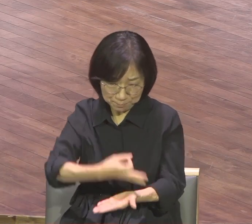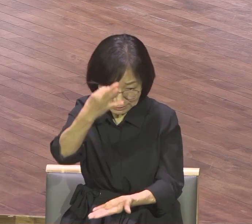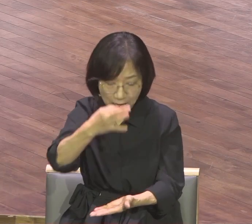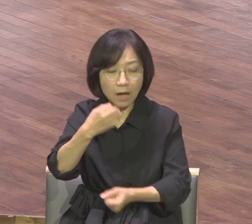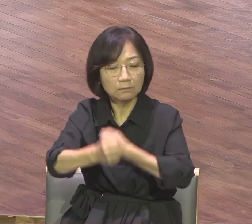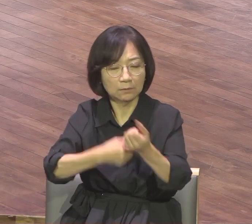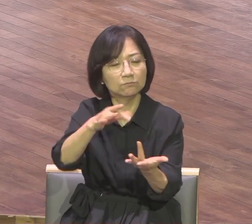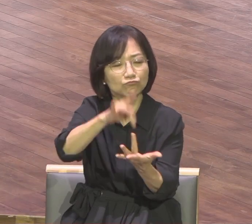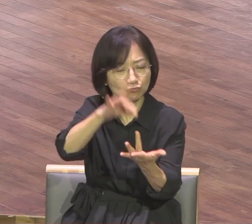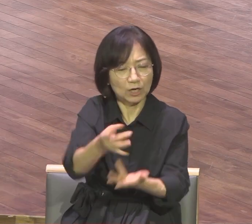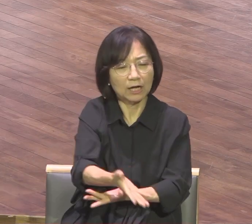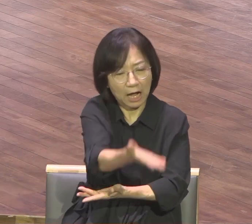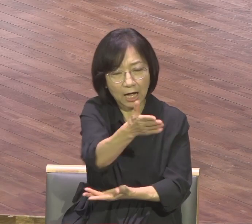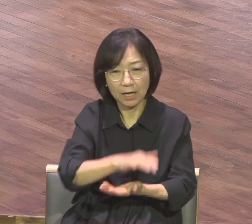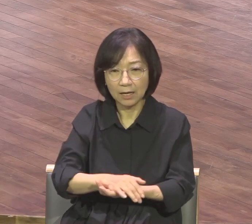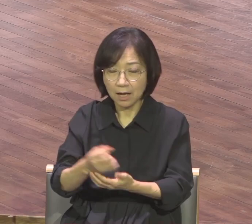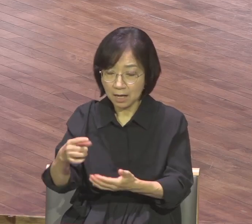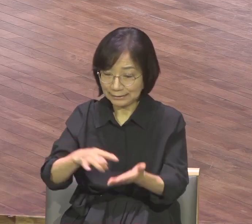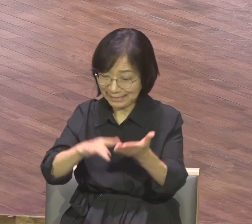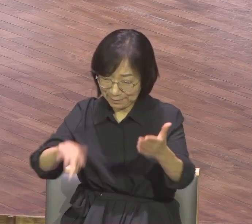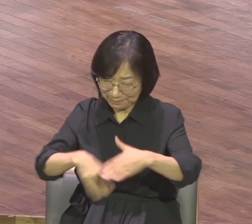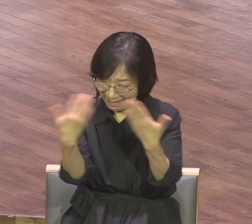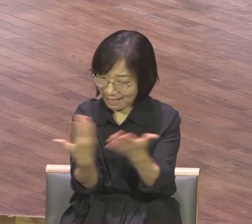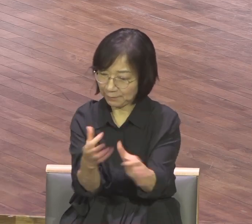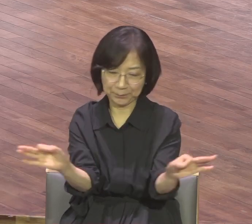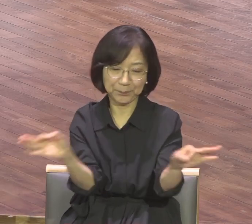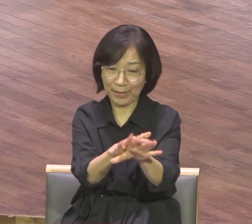모든 세금을 면제한다. 네 번째,